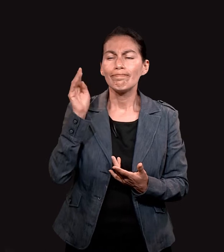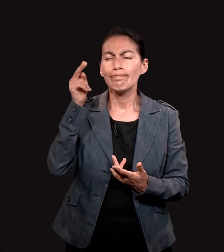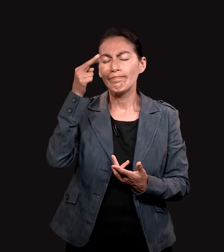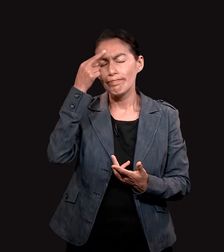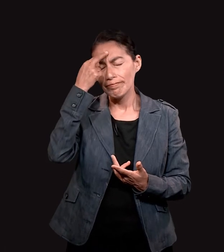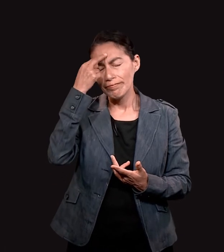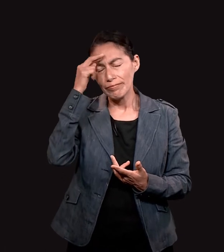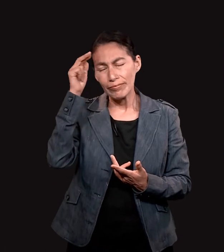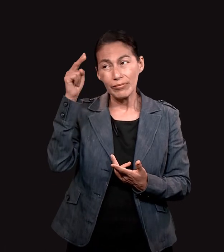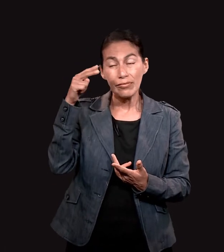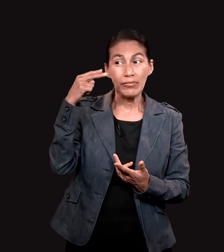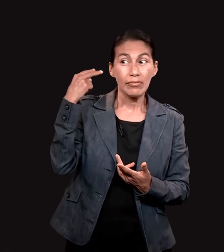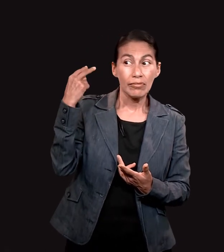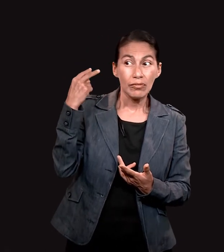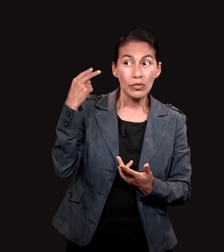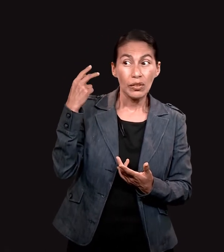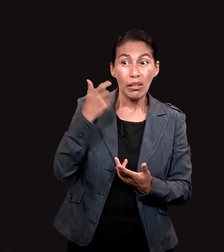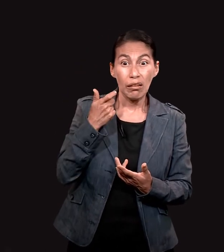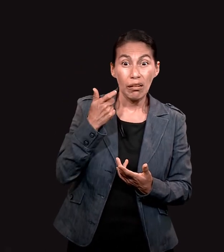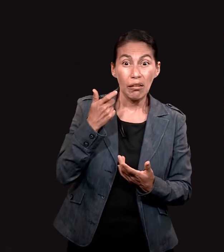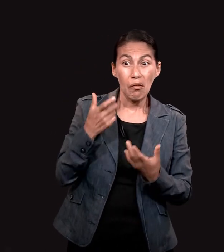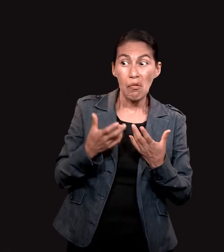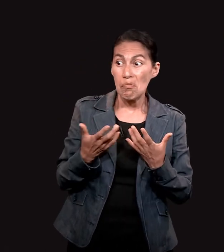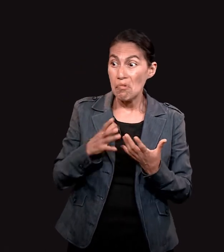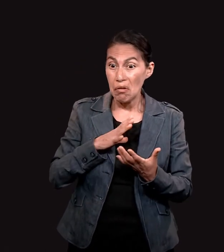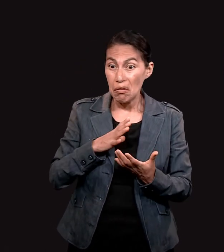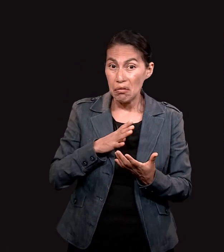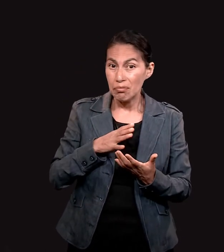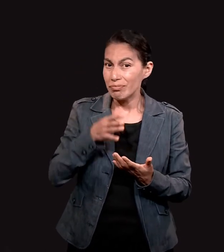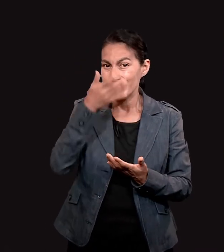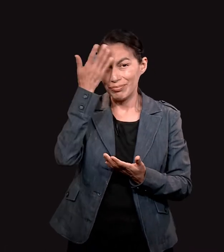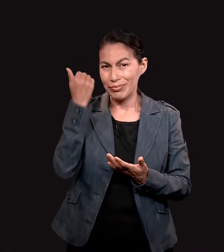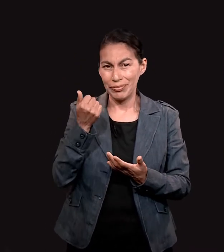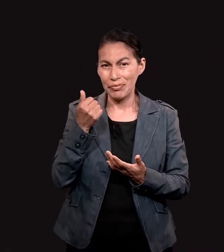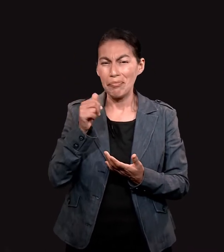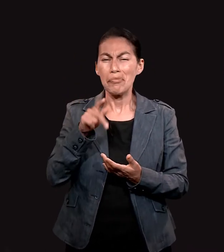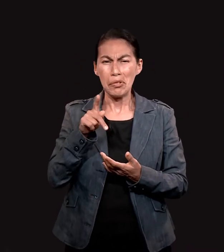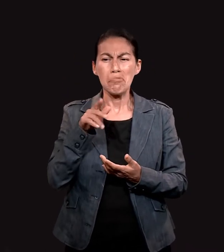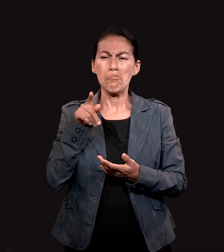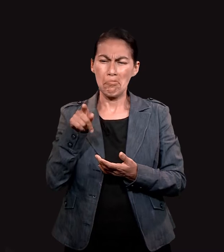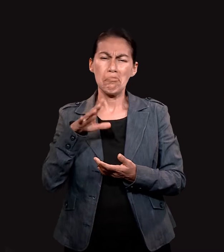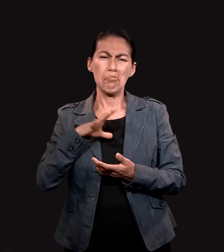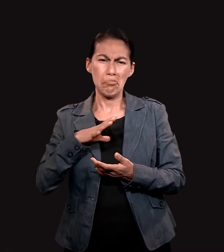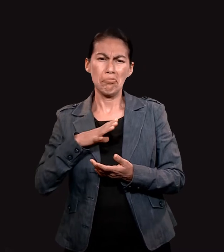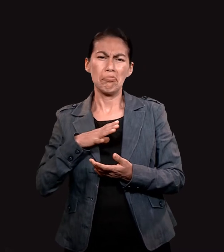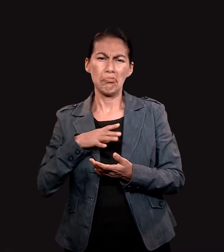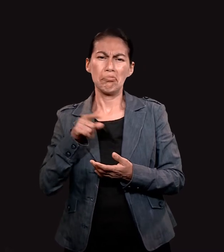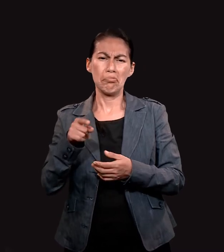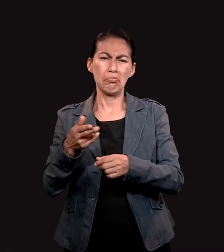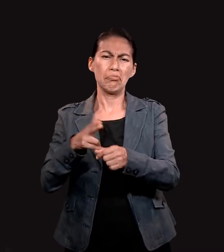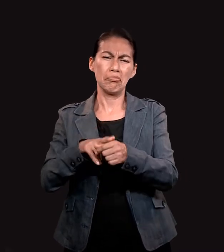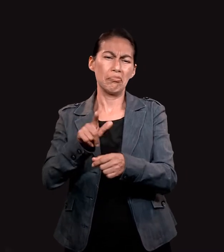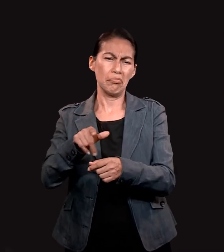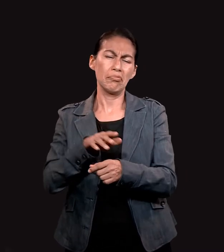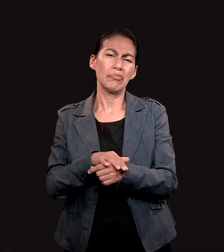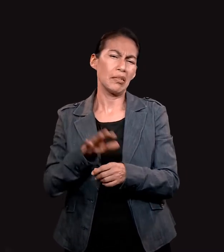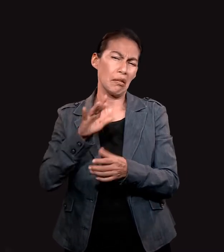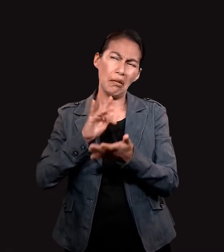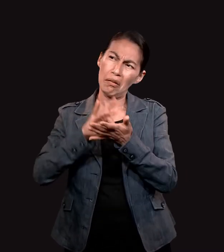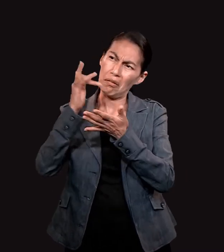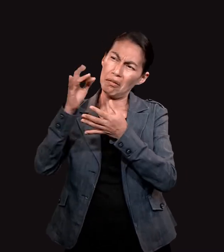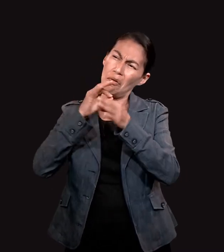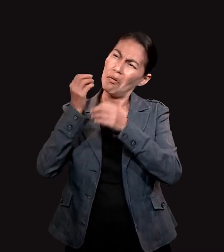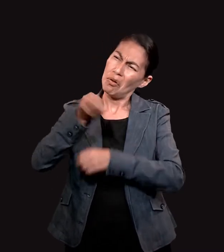si vemos hacia atrás, pues no sabemos ni dónde salió el capital ni cómo dieron las cosas, pero ahora ya la tiene. Amén.